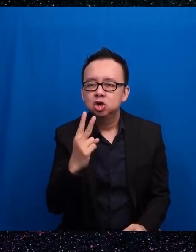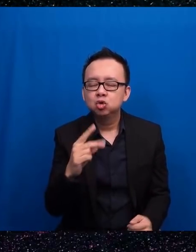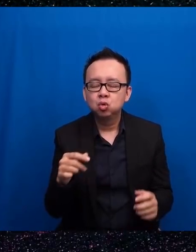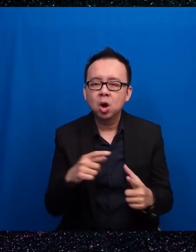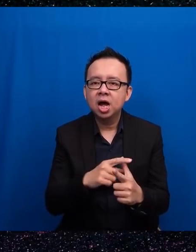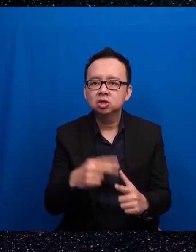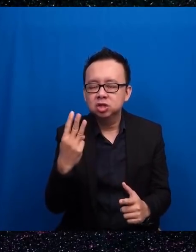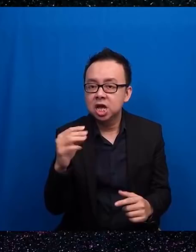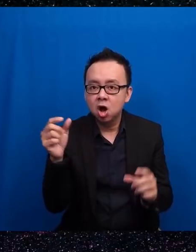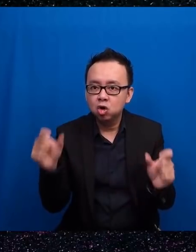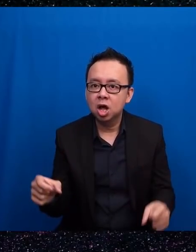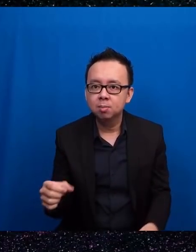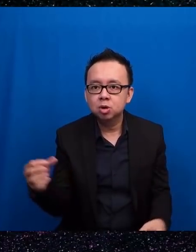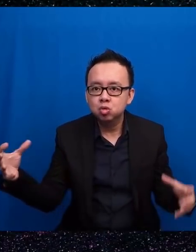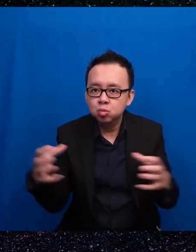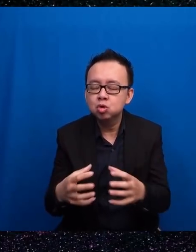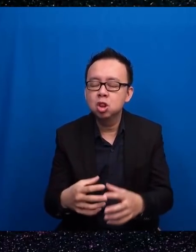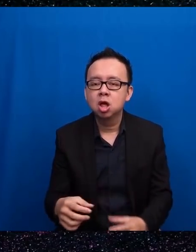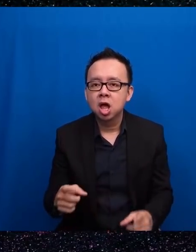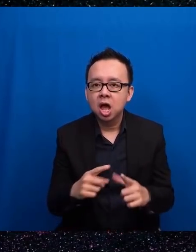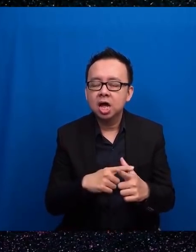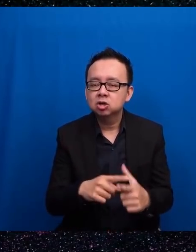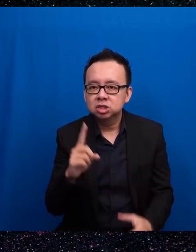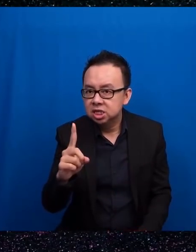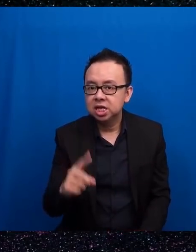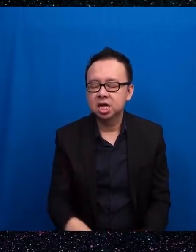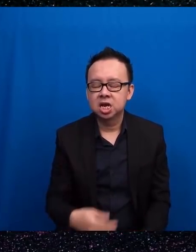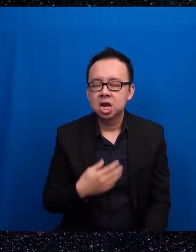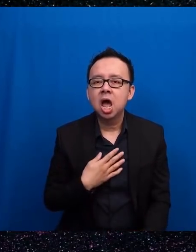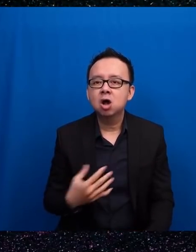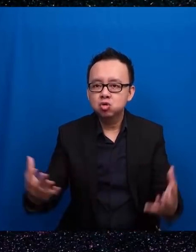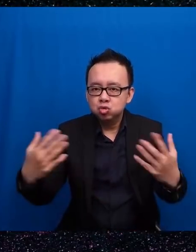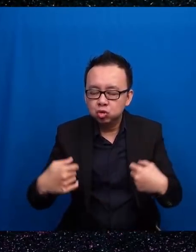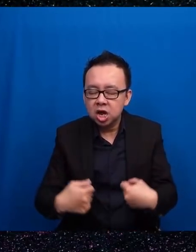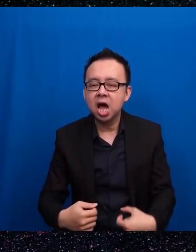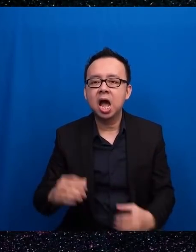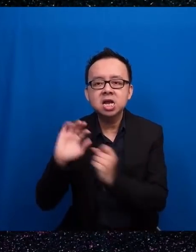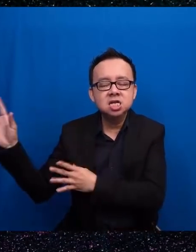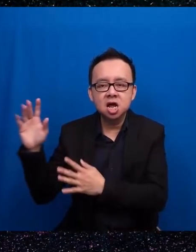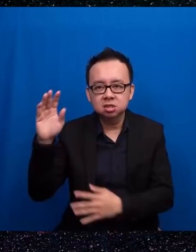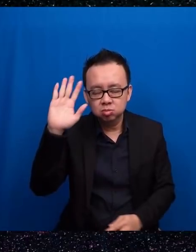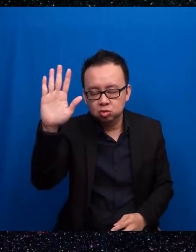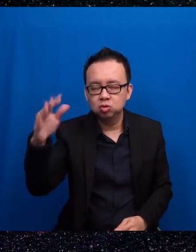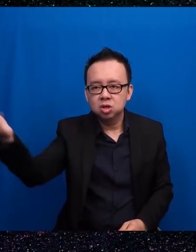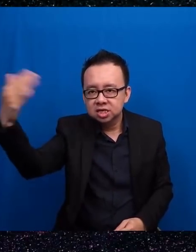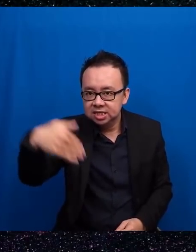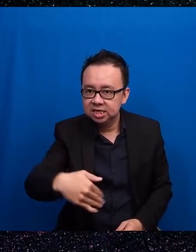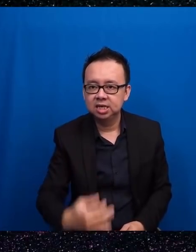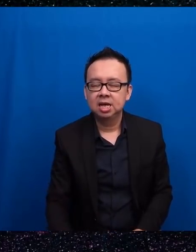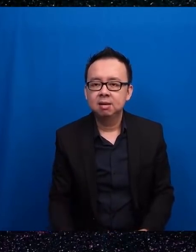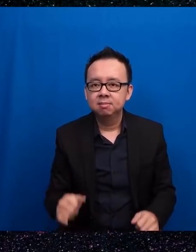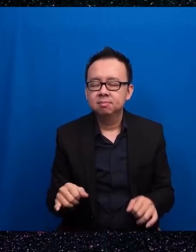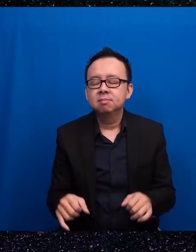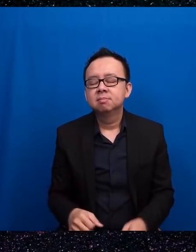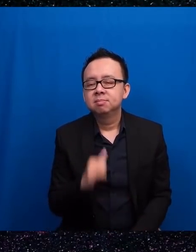orang berkumpul atau sendirian, aku undang hadirat-Mu bersama-sama dengan mereka semua dan bersama dengan kami